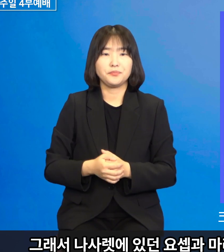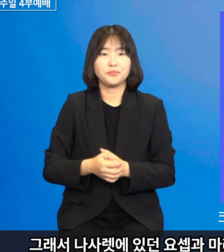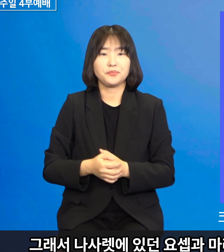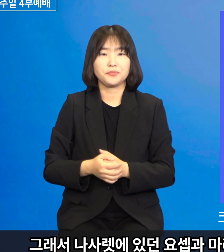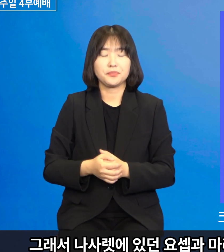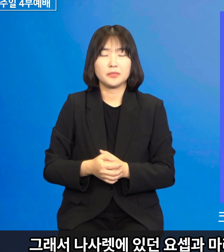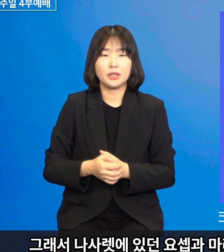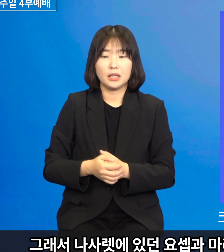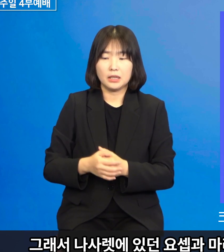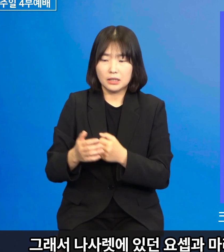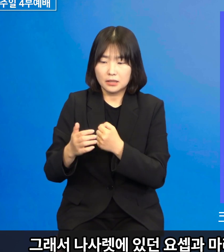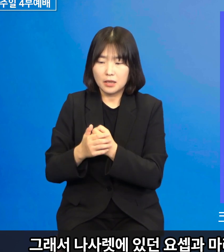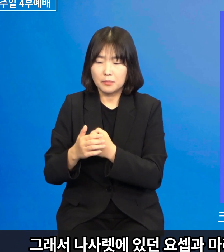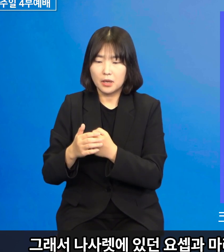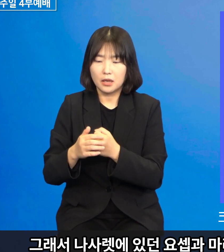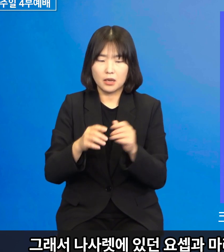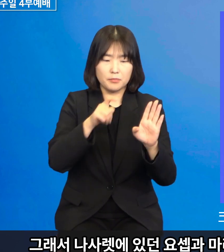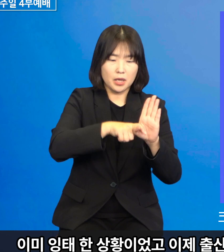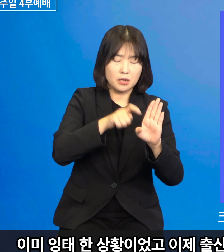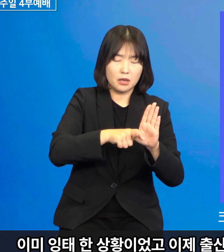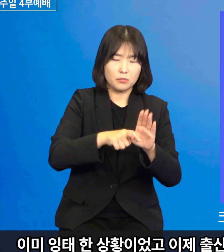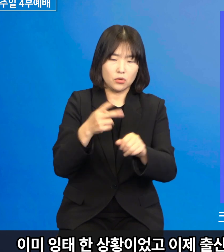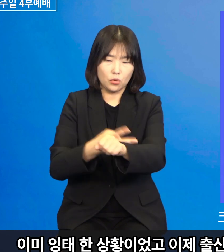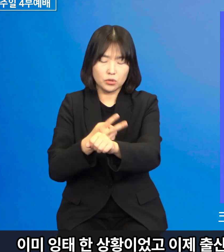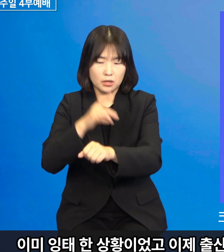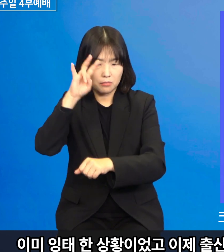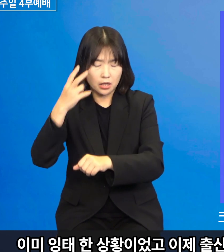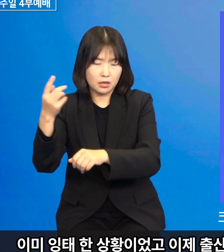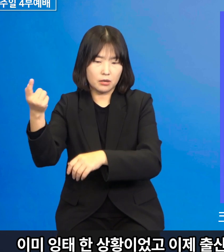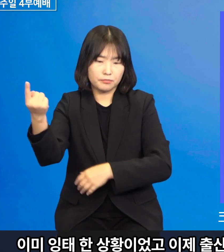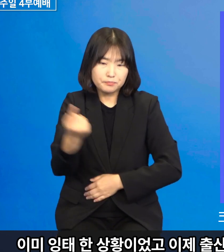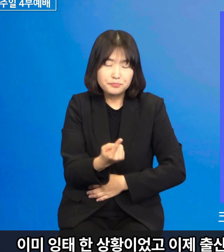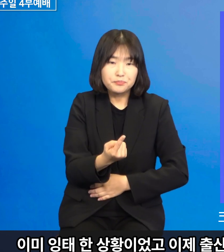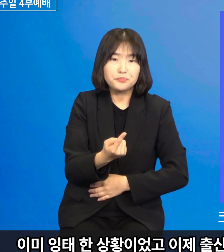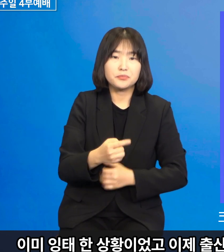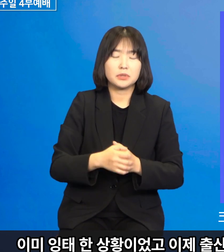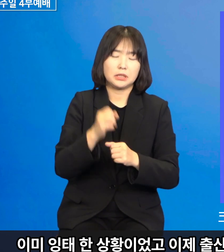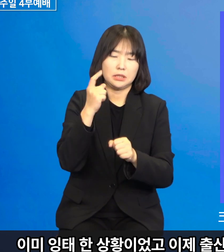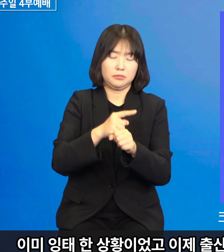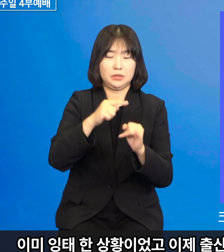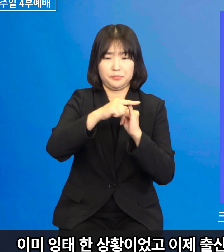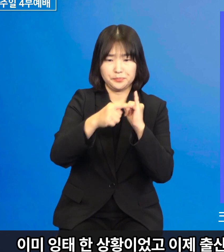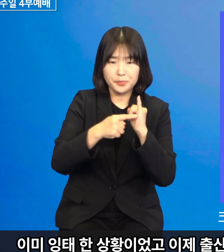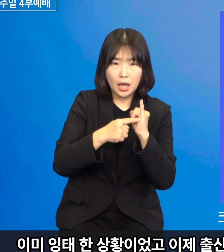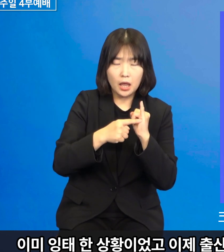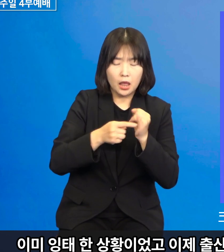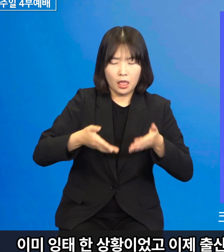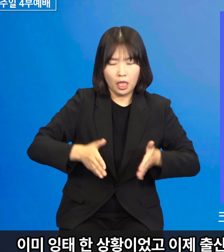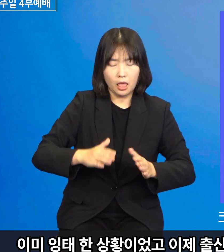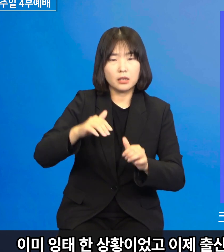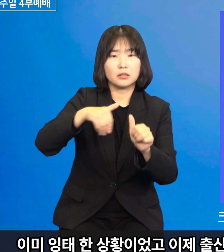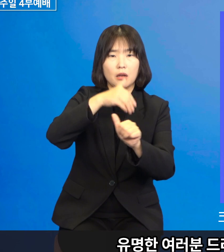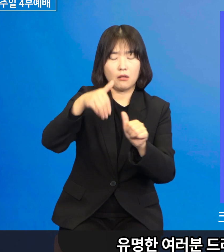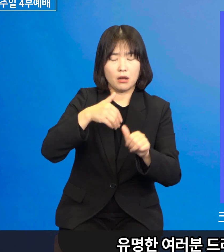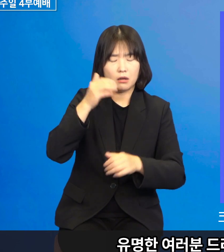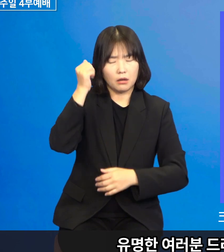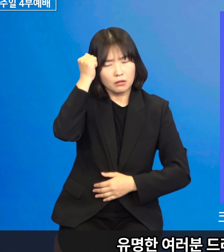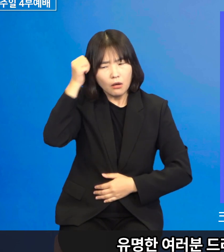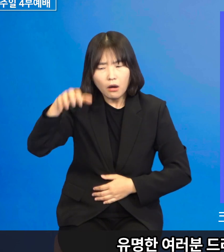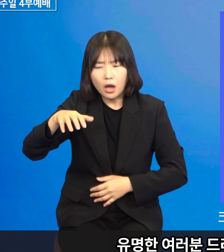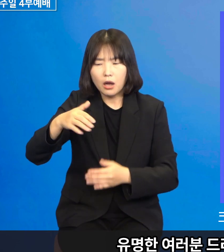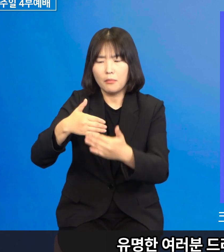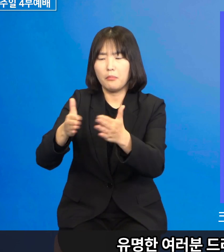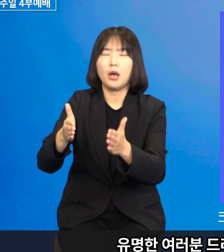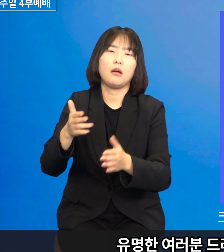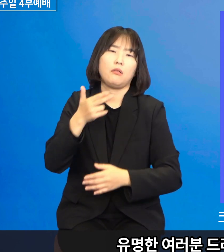요셉과 마리아가 베들레헴으로 내려왔습니다. 이미 잉태간 상황이었고 이제 출산을 해야 되는데 여관에 방이 없었어요. 유명한